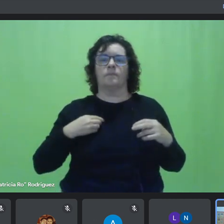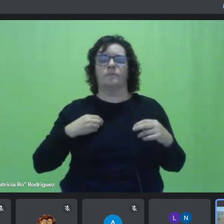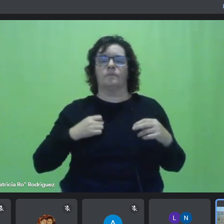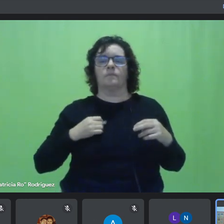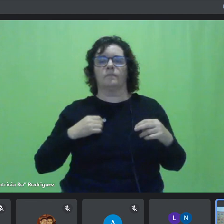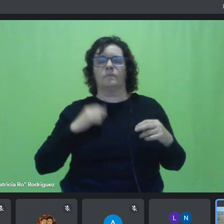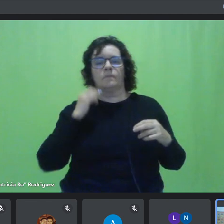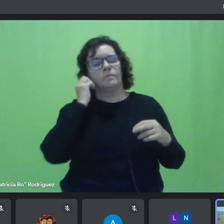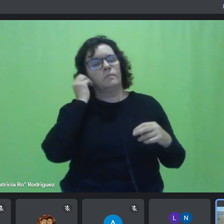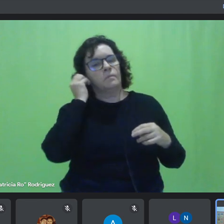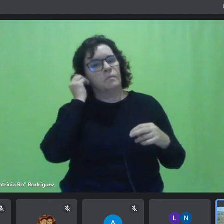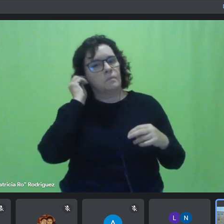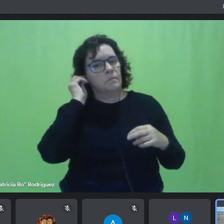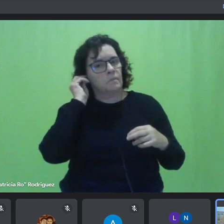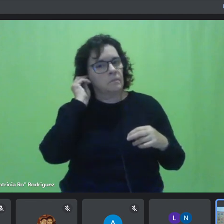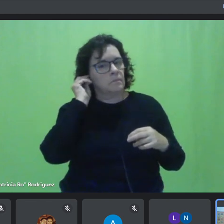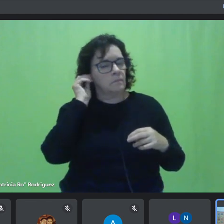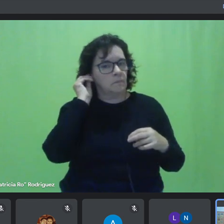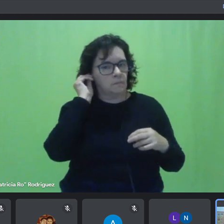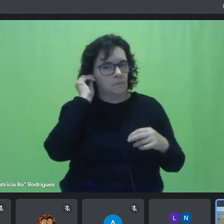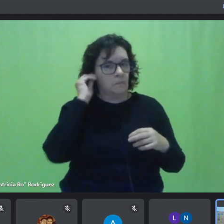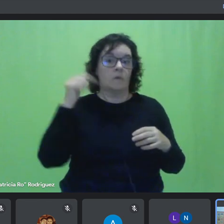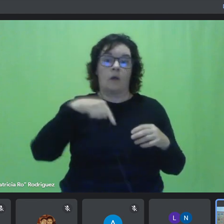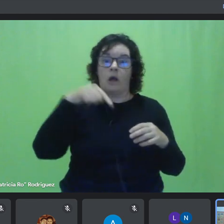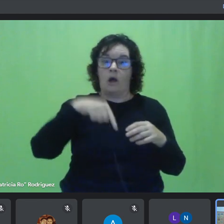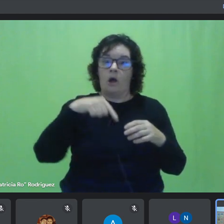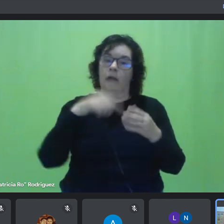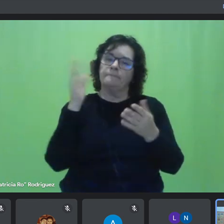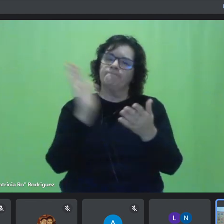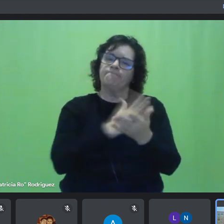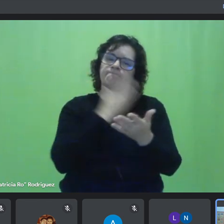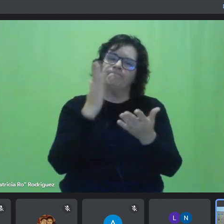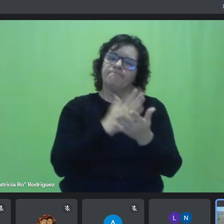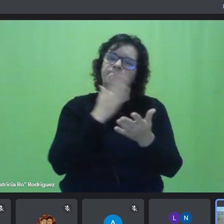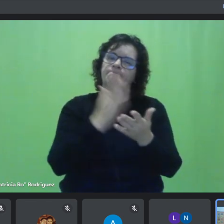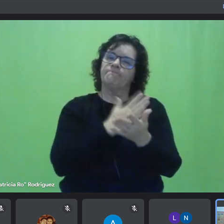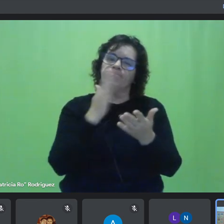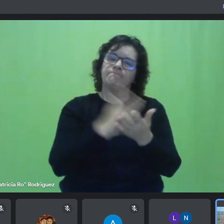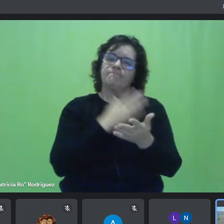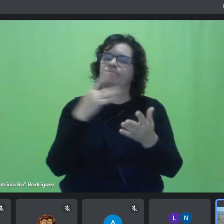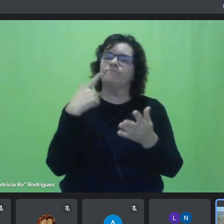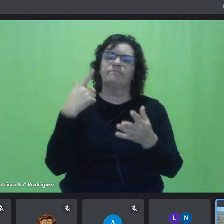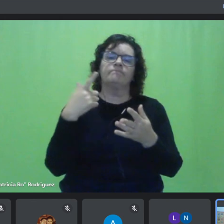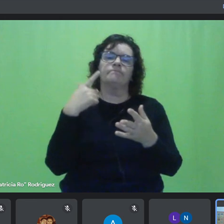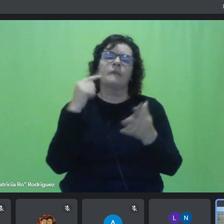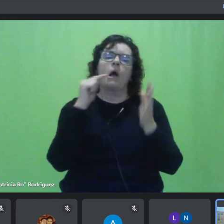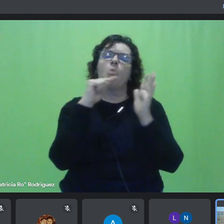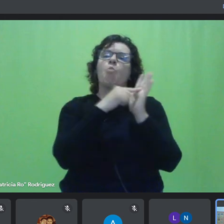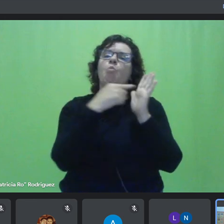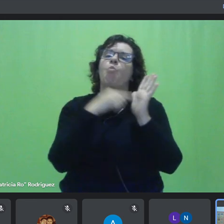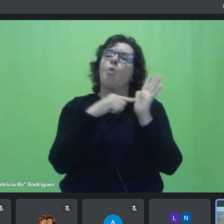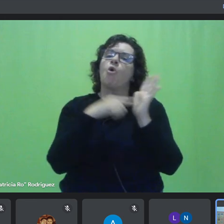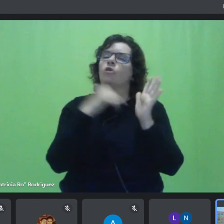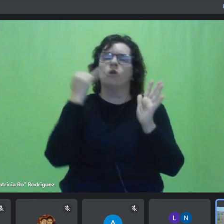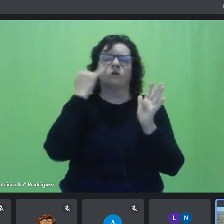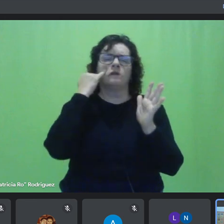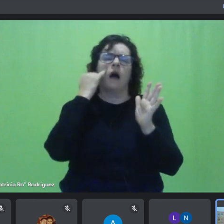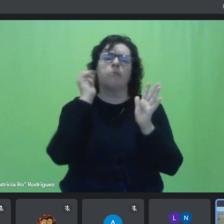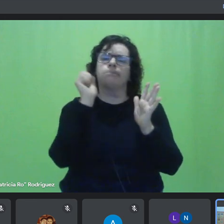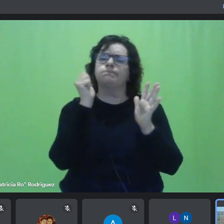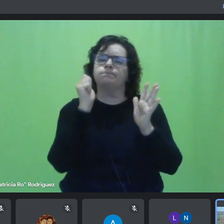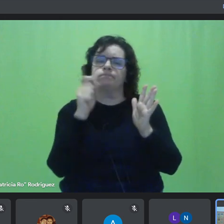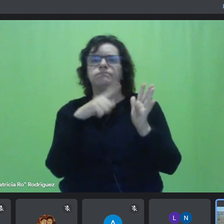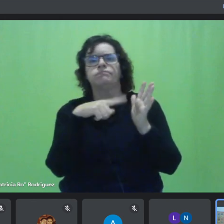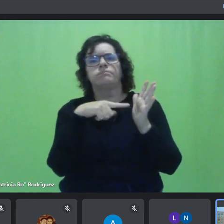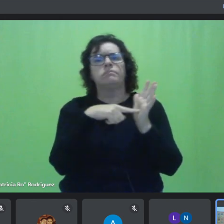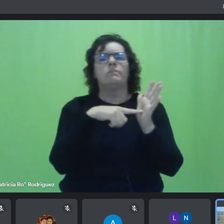un repaso de algunos puntos que ya vimos, que no son los que vamos a evaluar, pero sí que tienen que tener